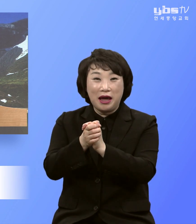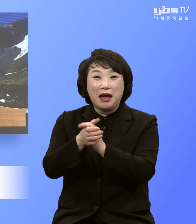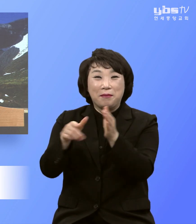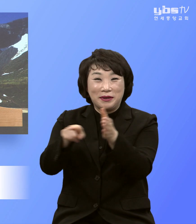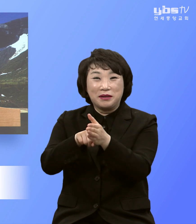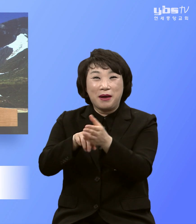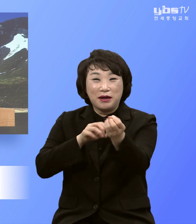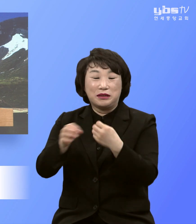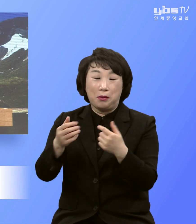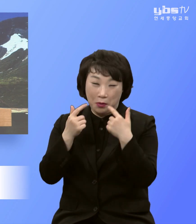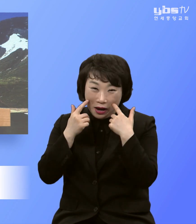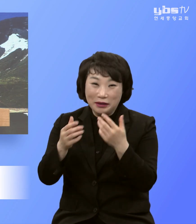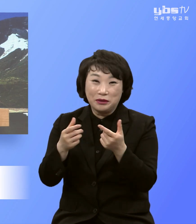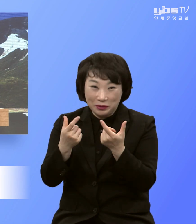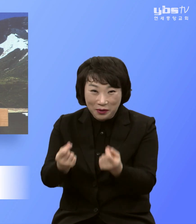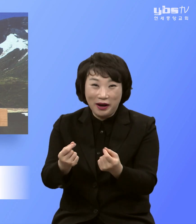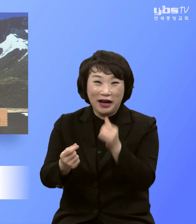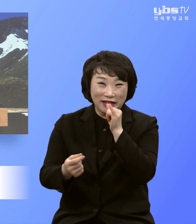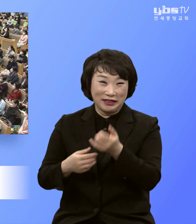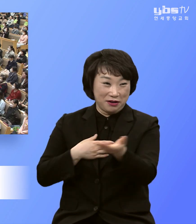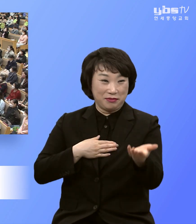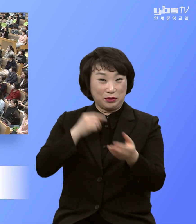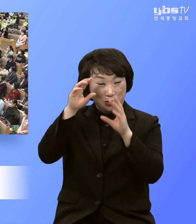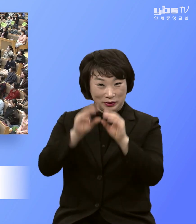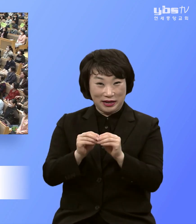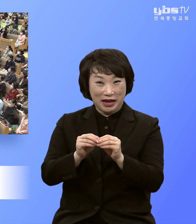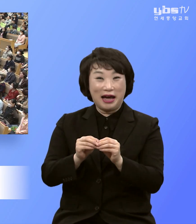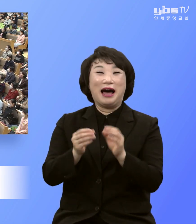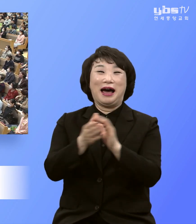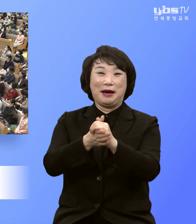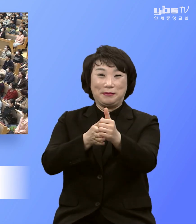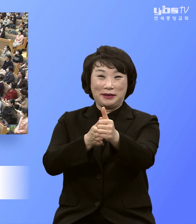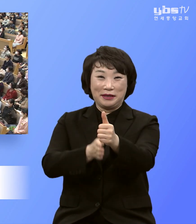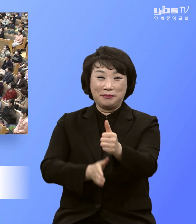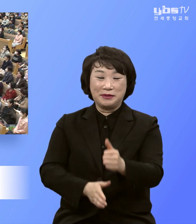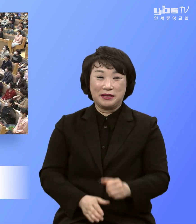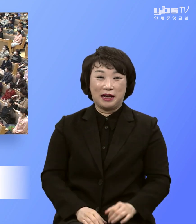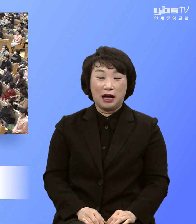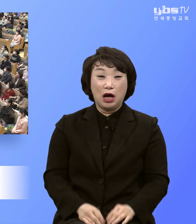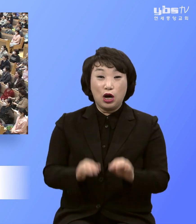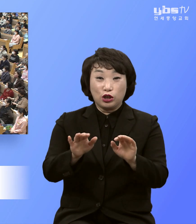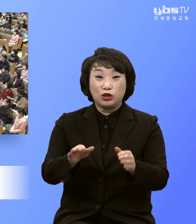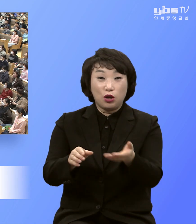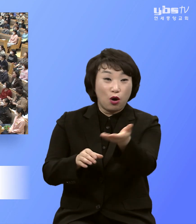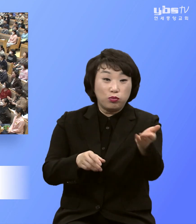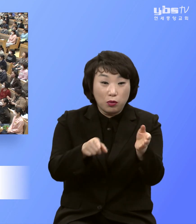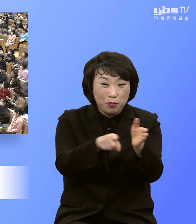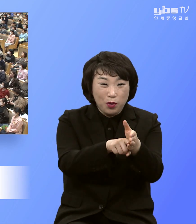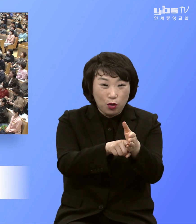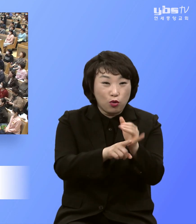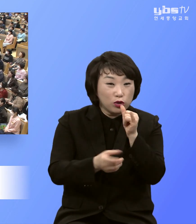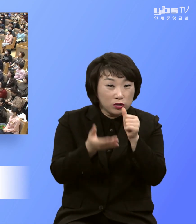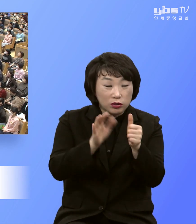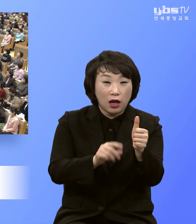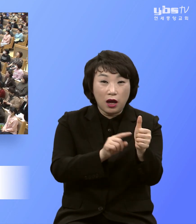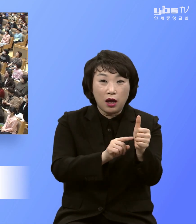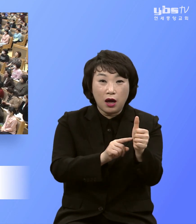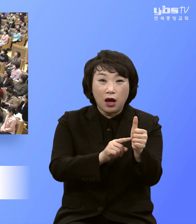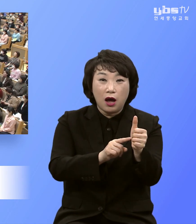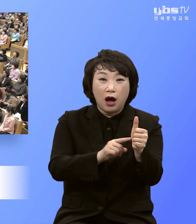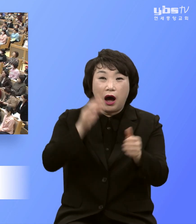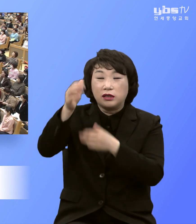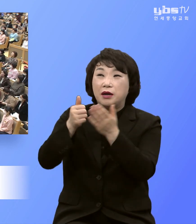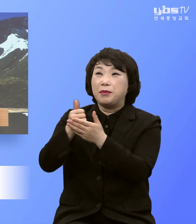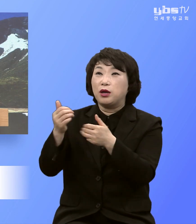것. 동의하시면 아멘 합시다. 네. 그런데 믿노라 하면서